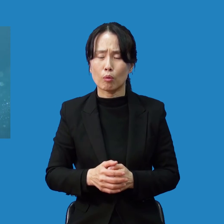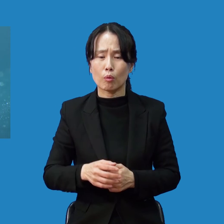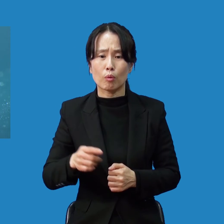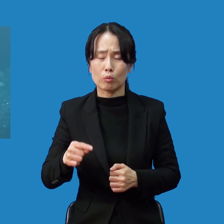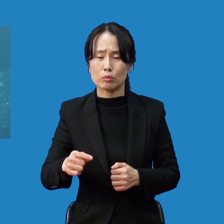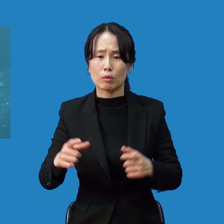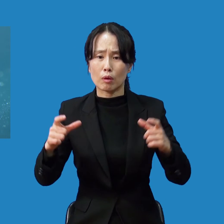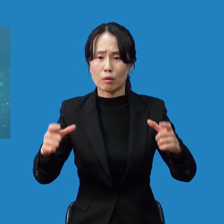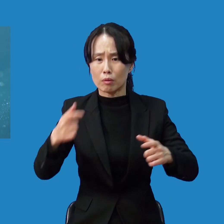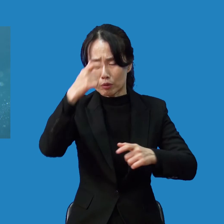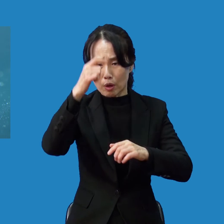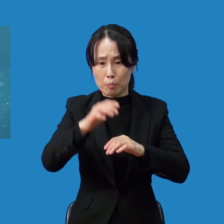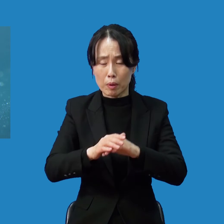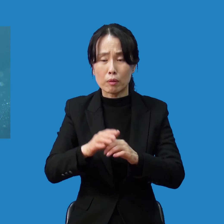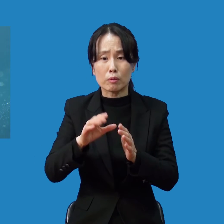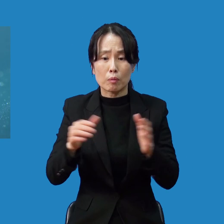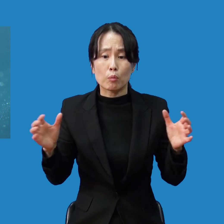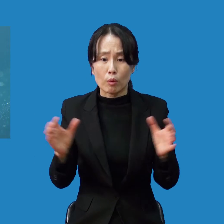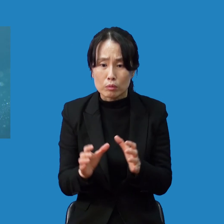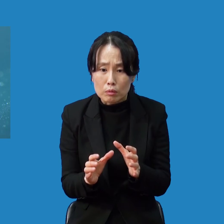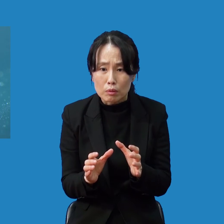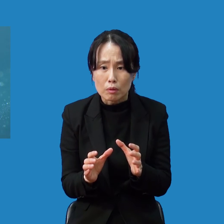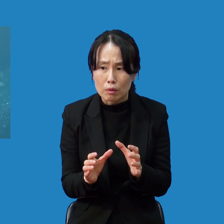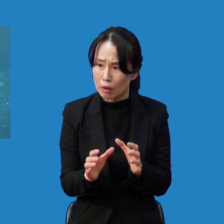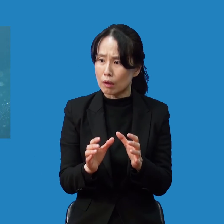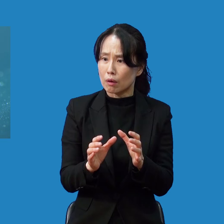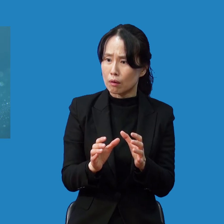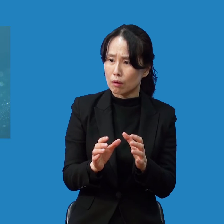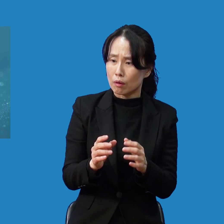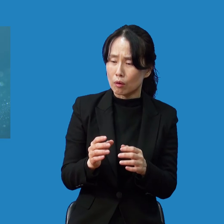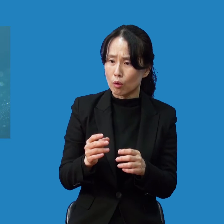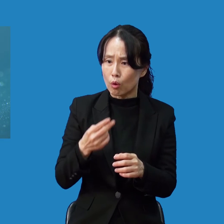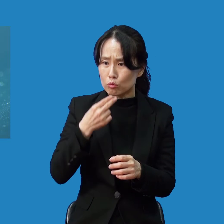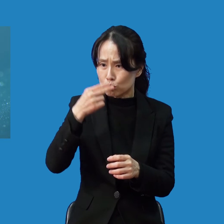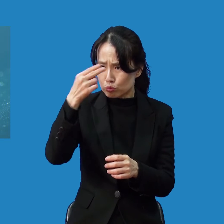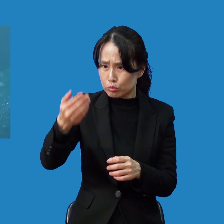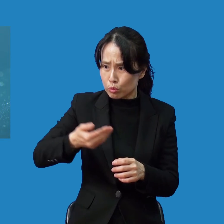좋은 교회에서 왔더니 교인들이 완전히 엉망이다, 이렇게 되지 않겠습니까?